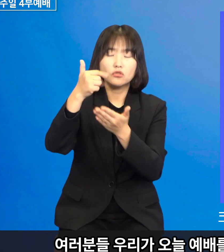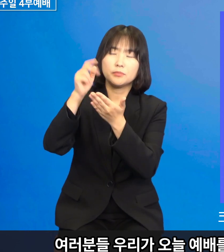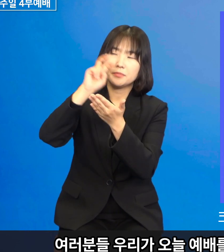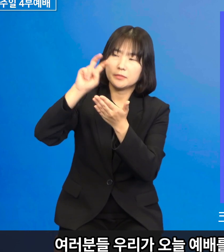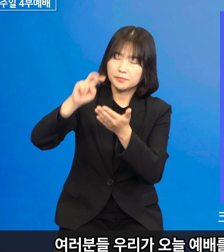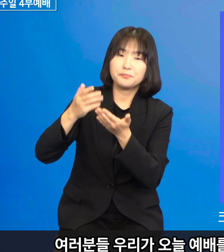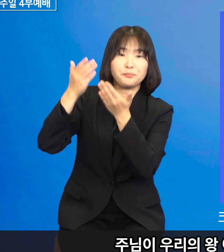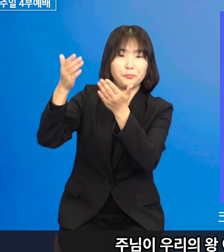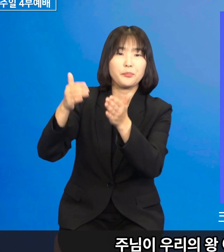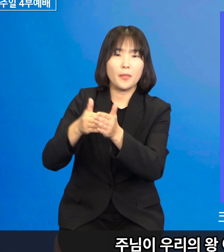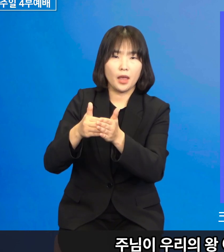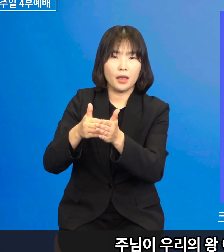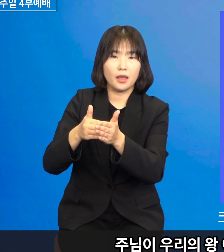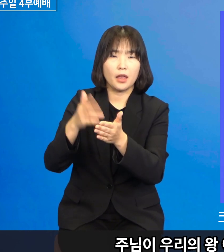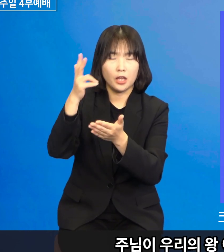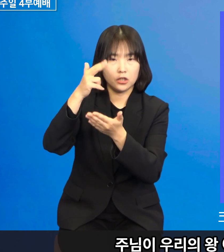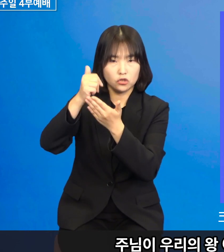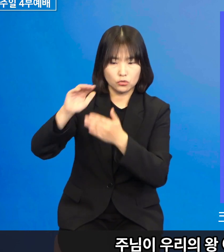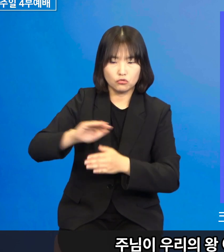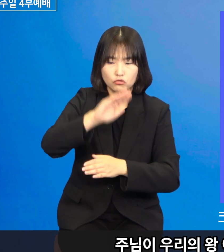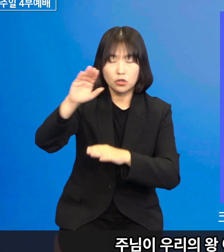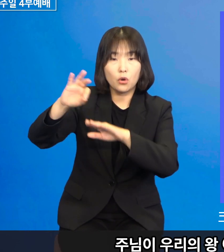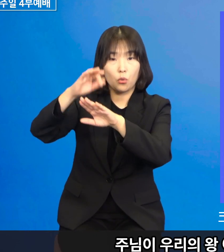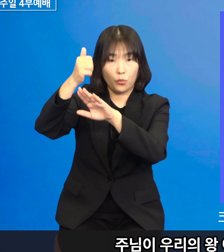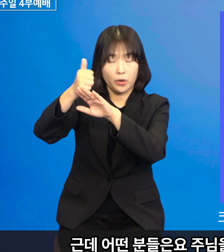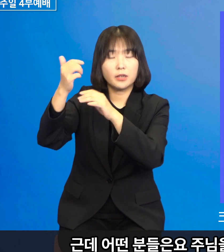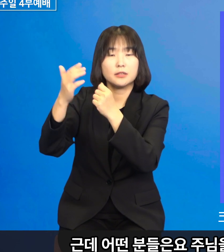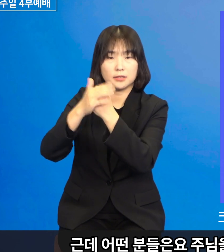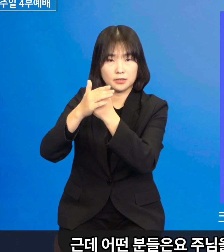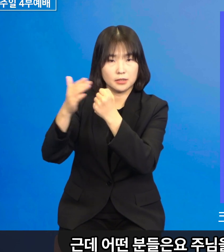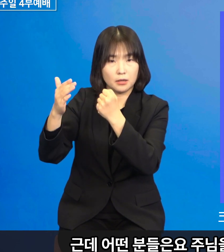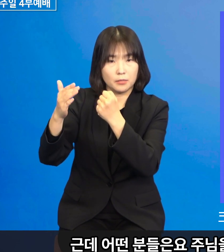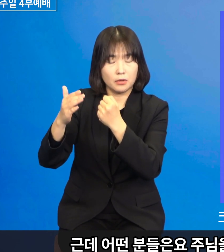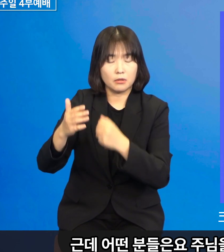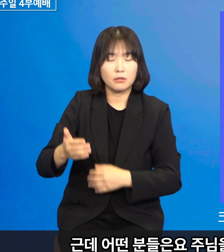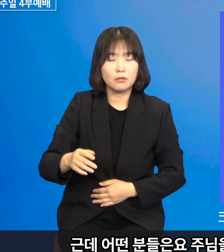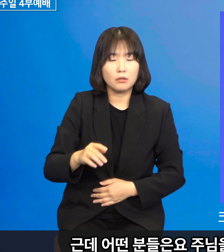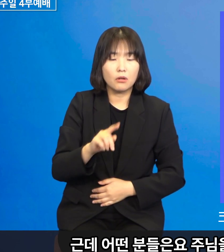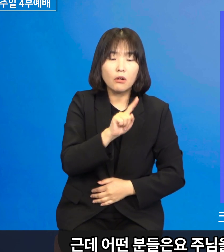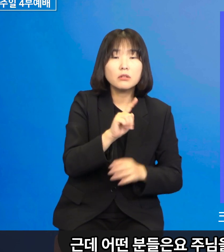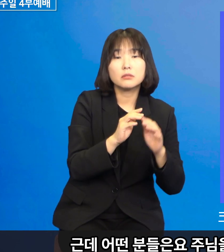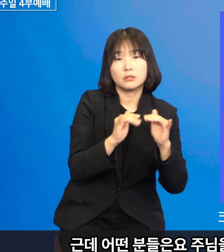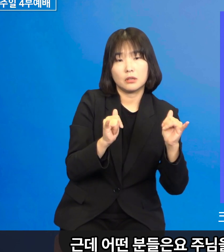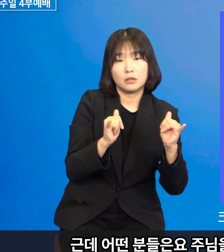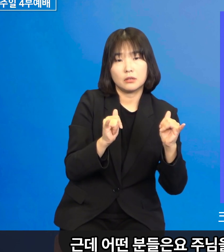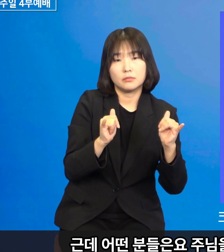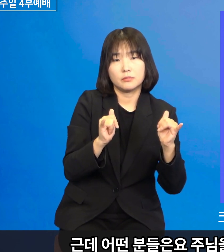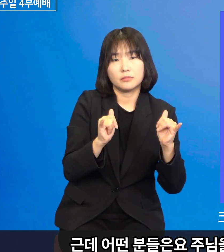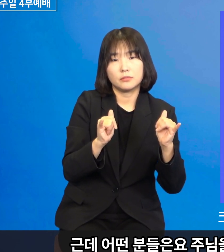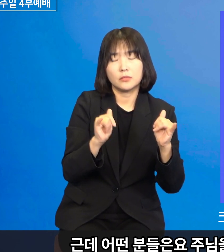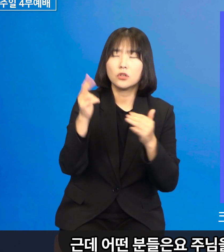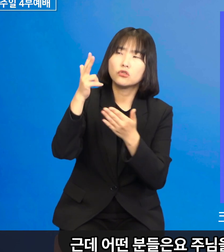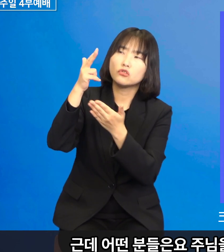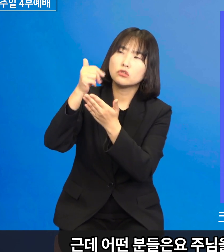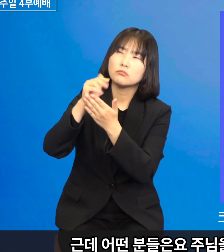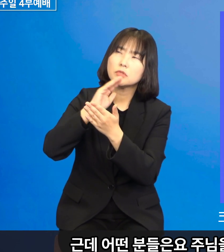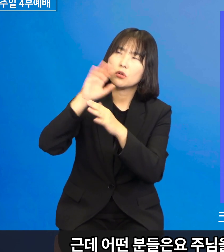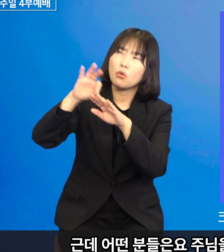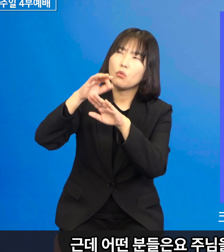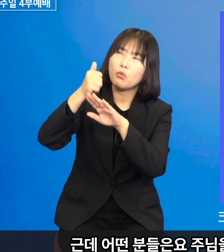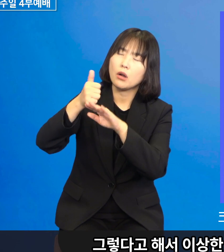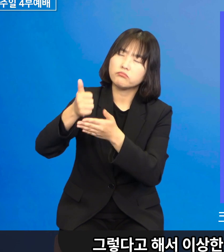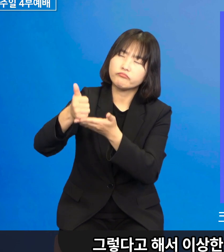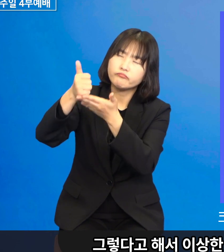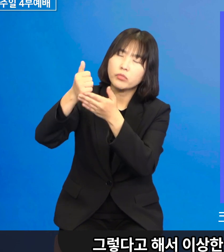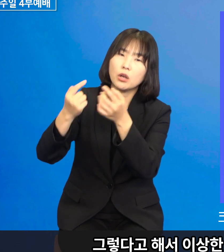찬양했습니다. 주님이 우리의 왕이시기 때문에 그렇죠. 근데 어떤 분들은요, 주님을 진짜 왕으로